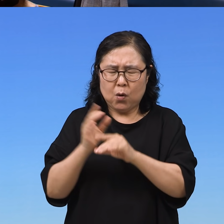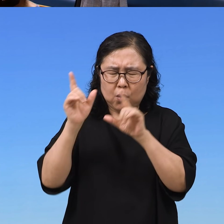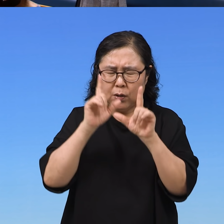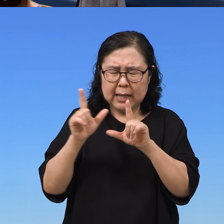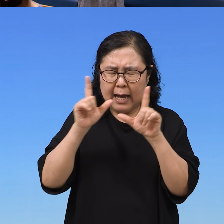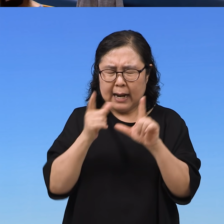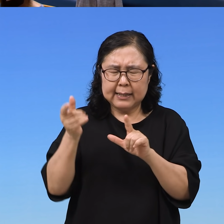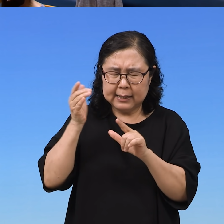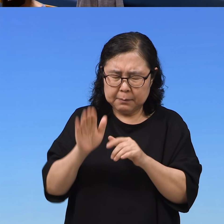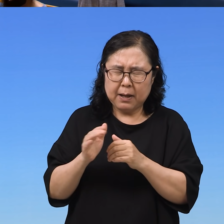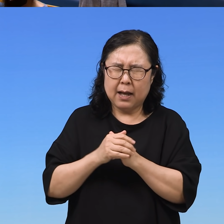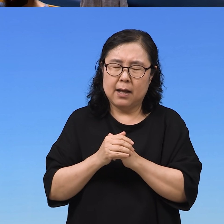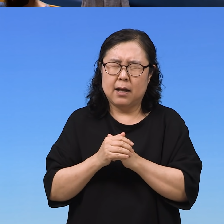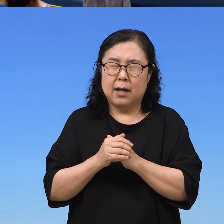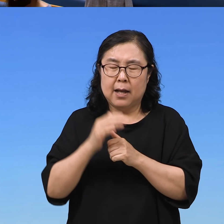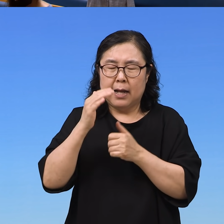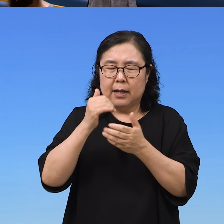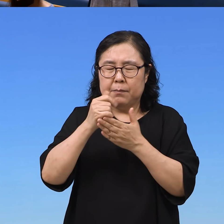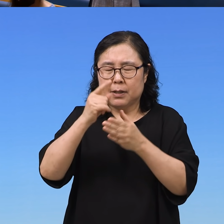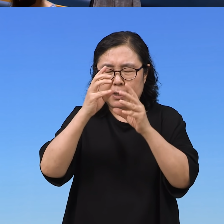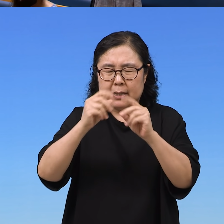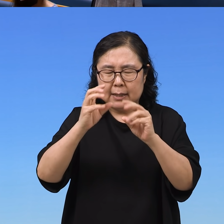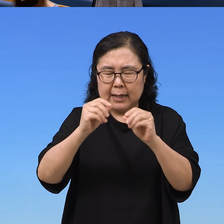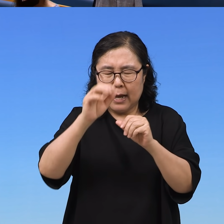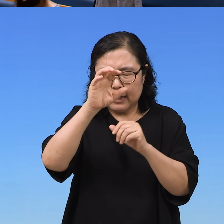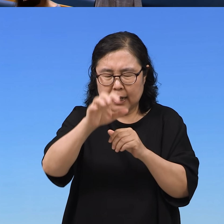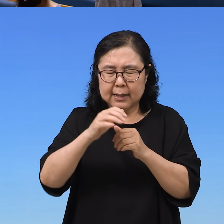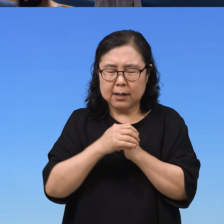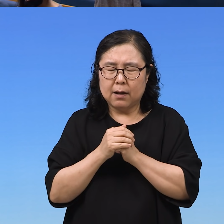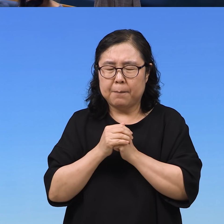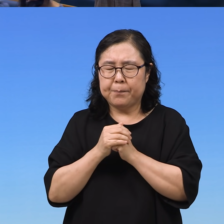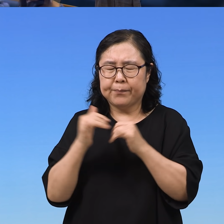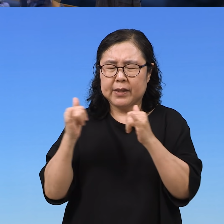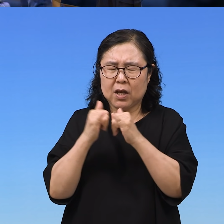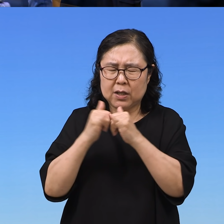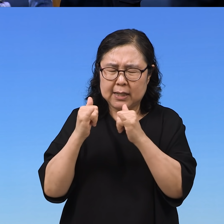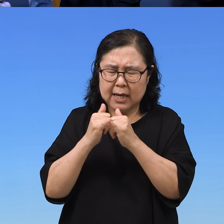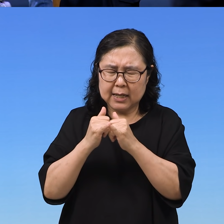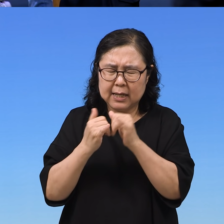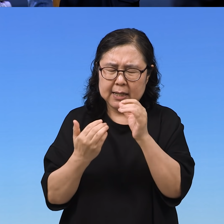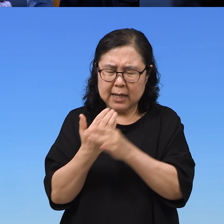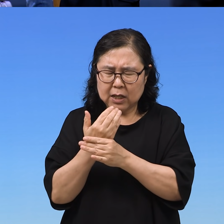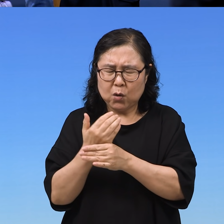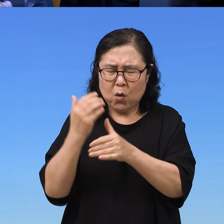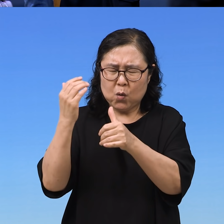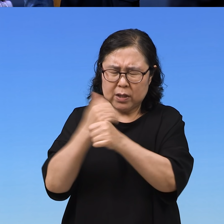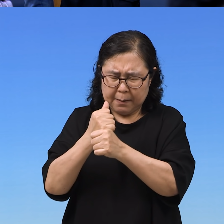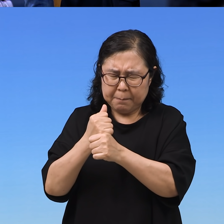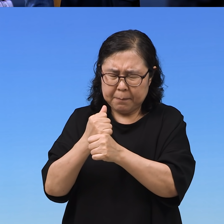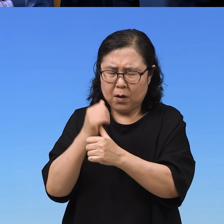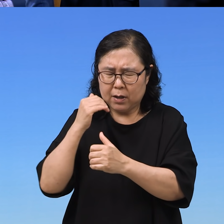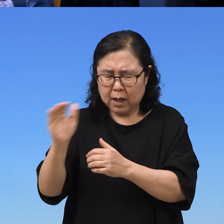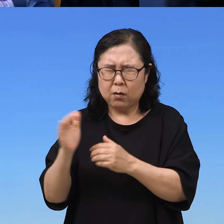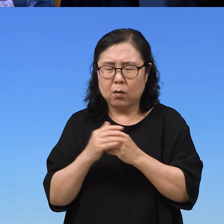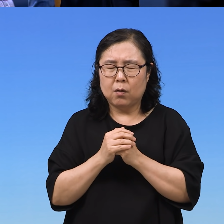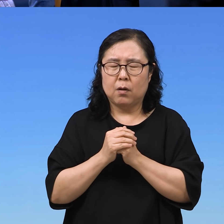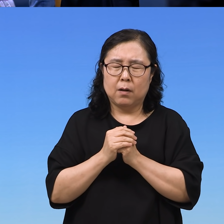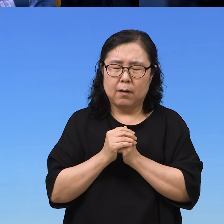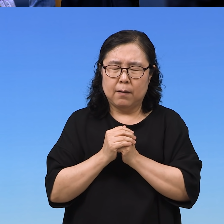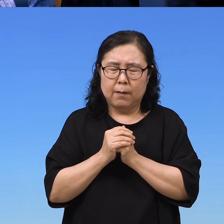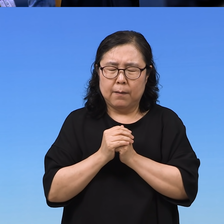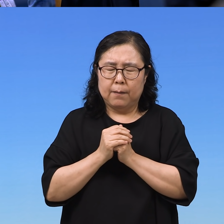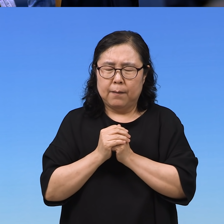땅을 선택했지만 하나님 그 땅에서 전쟁이 벌어지고 포로로 끌려가고